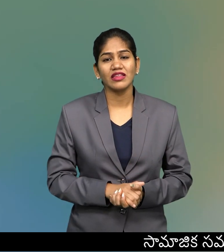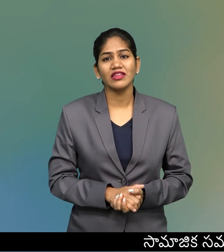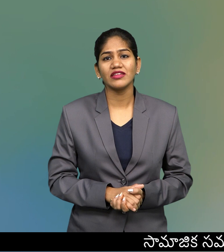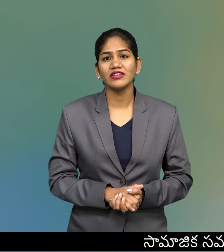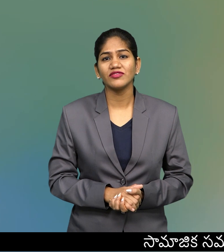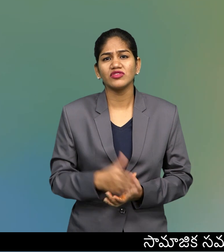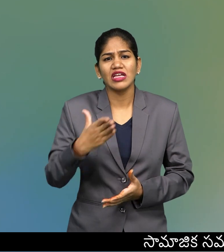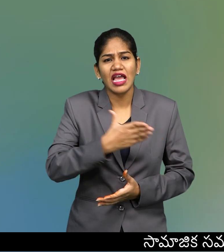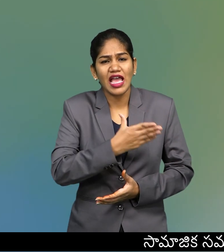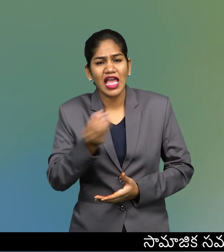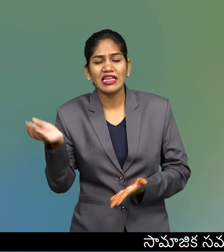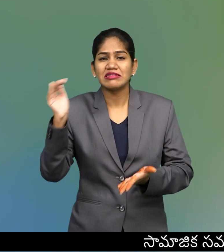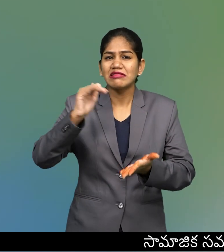సామాజిక సమానత్వాన్ని ప్రేరేపించారు.